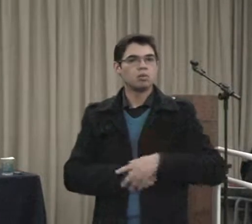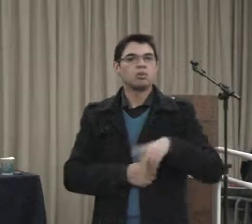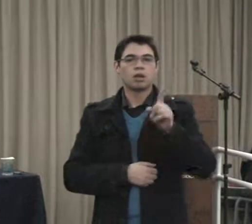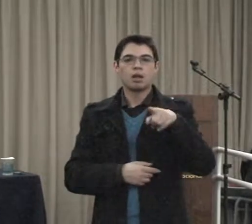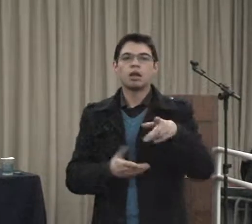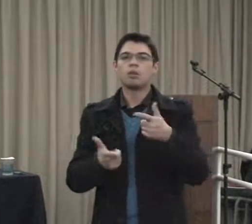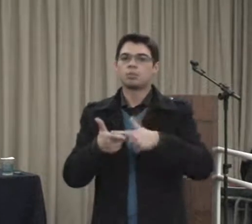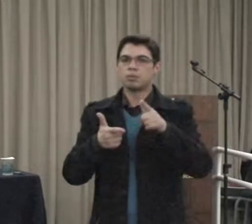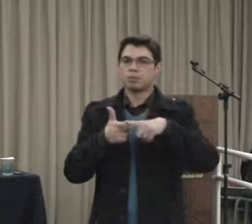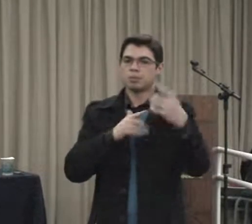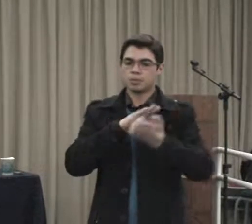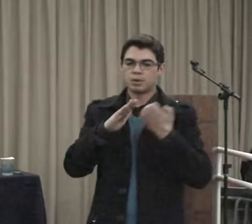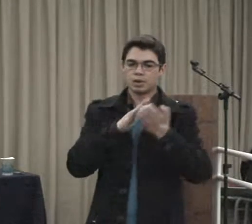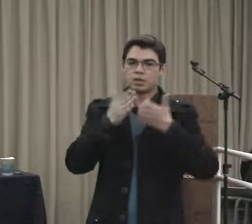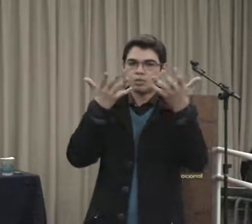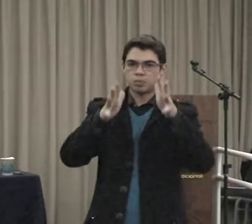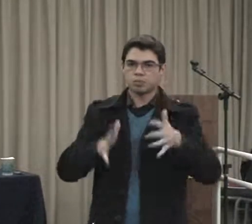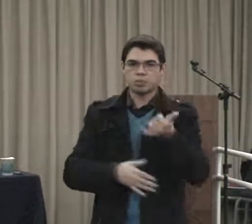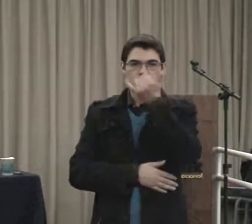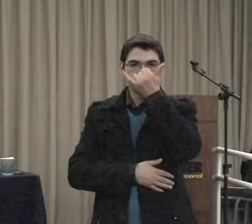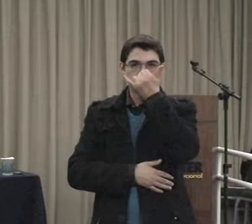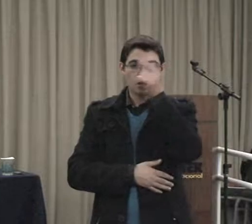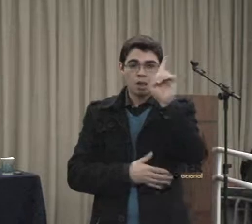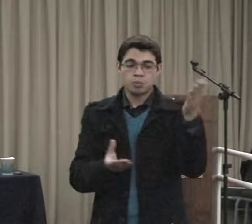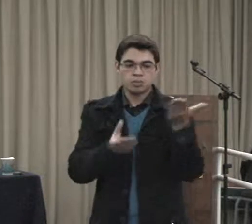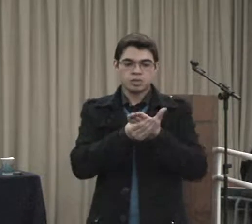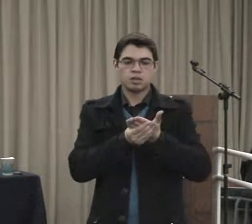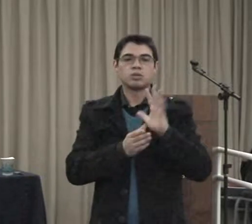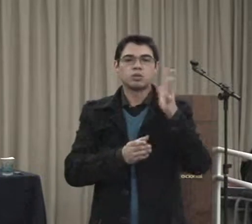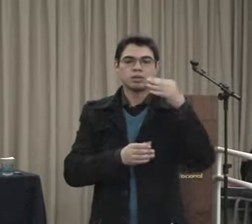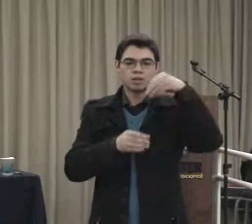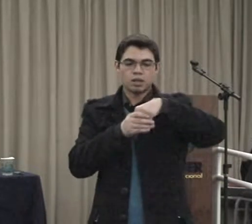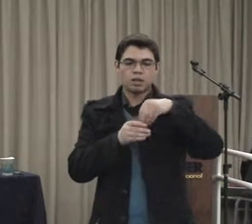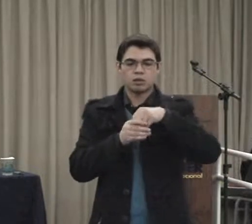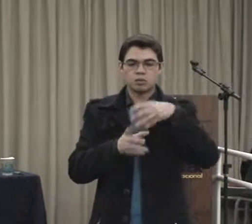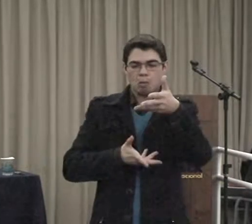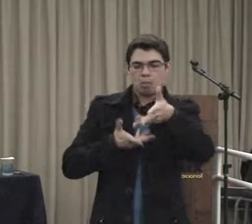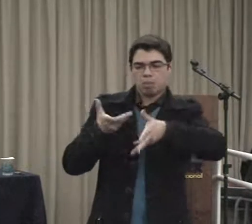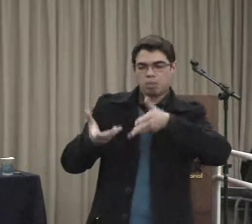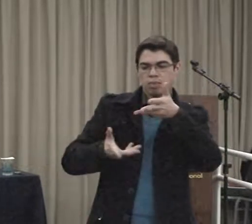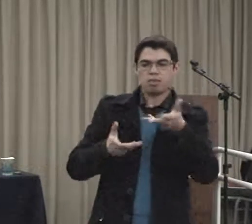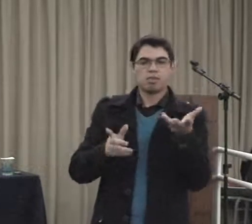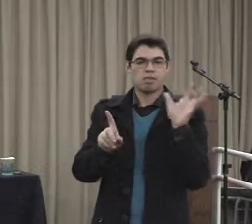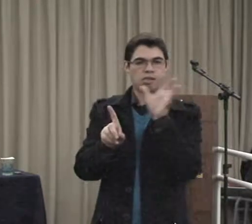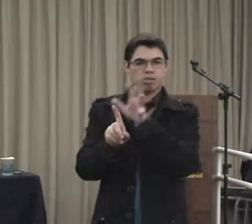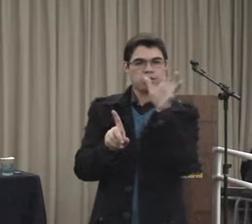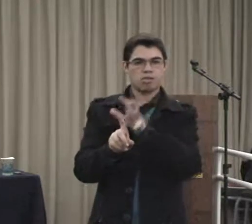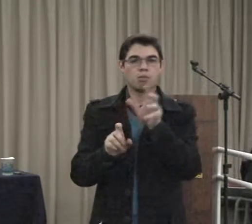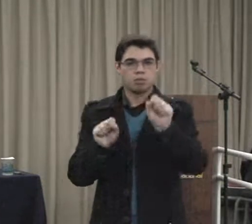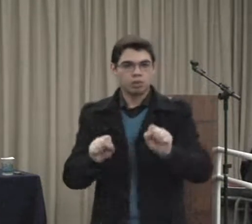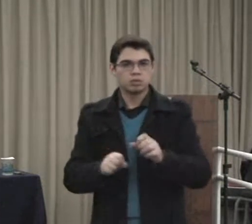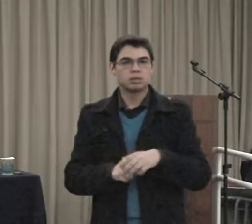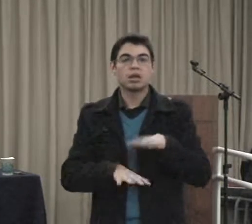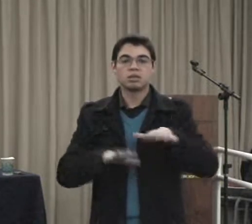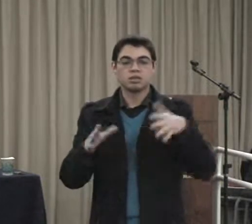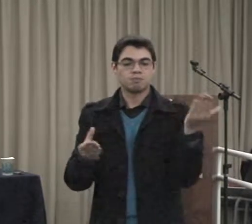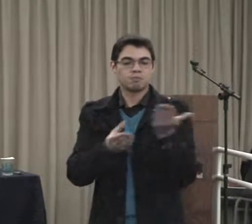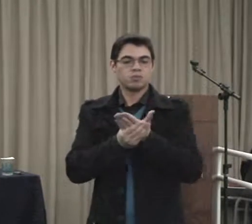Está quebrando empresa. Algumas fecham com uma ação.